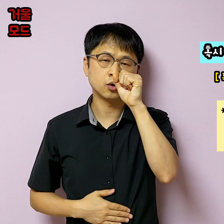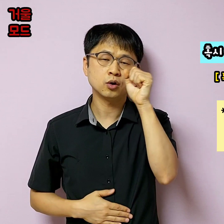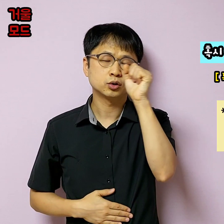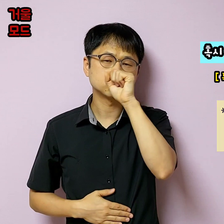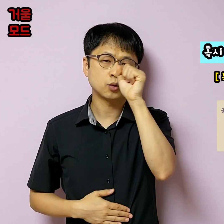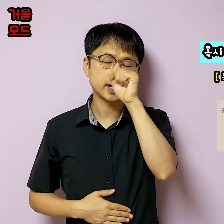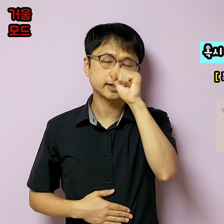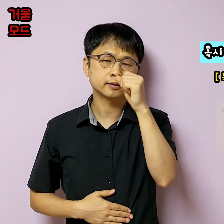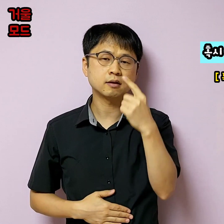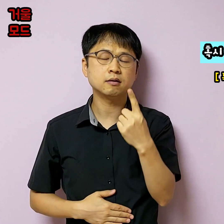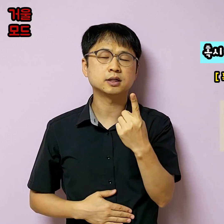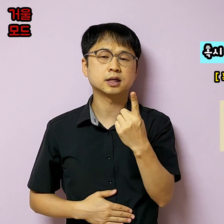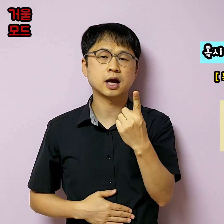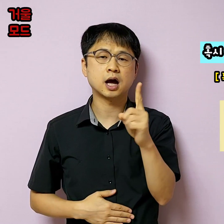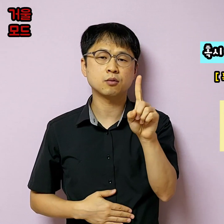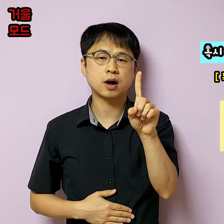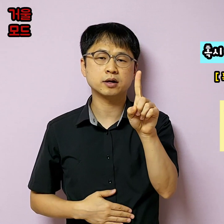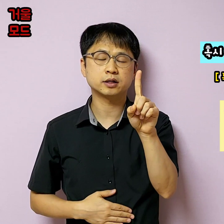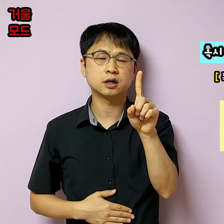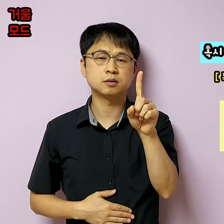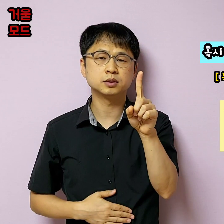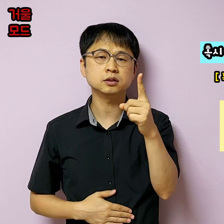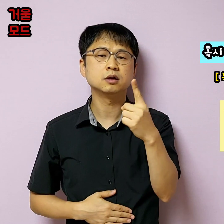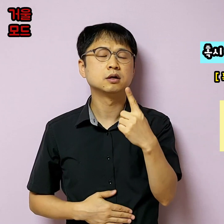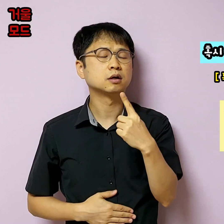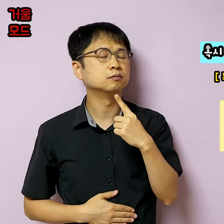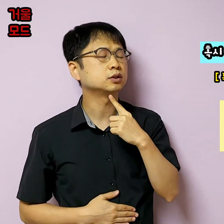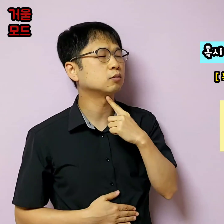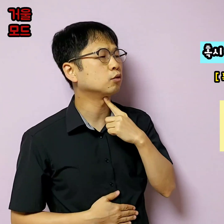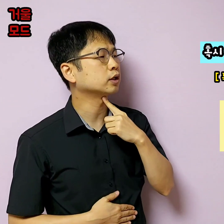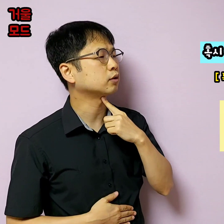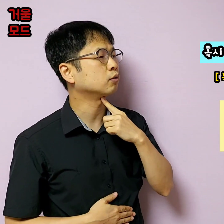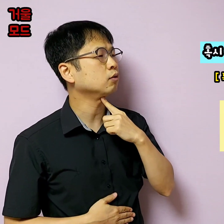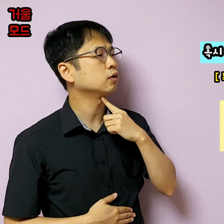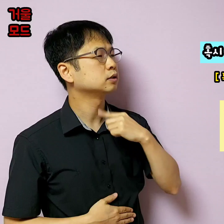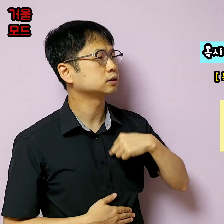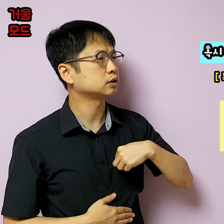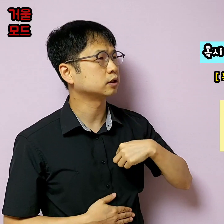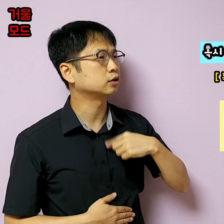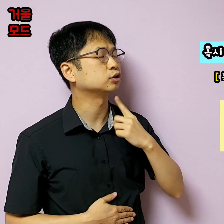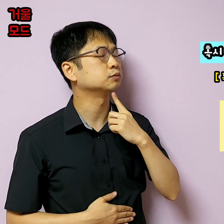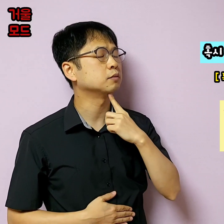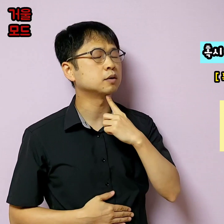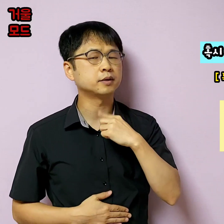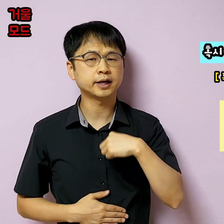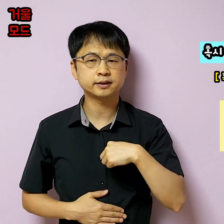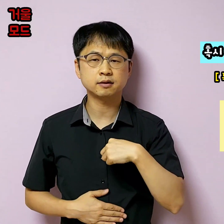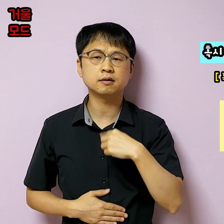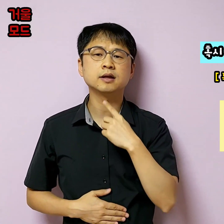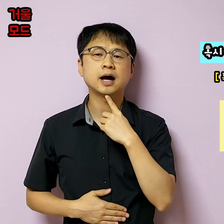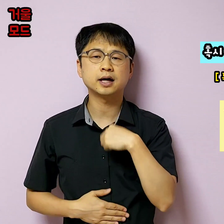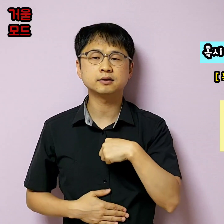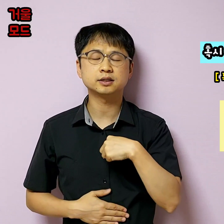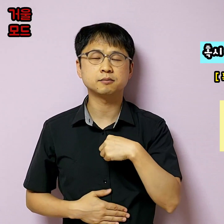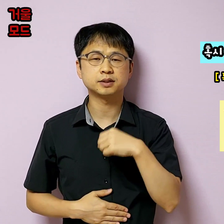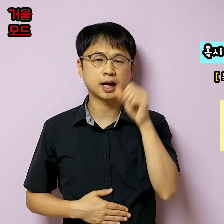수어고요. 좋아했더니까 과거의 경험은 검지로 목이 되고 스쳐 내려주시면 뭐뭐 했던 하던이